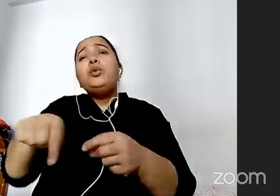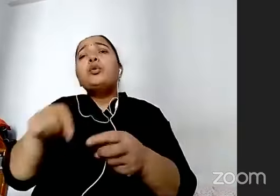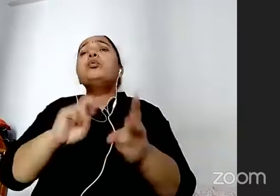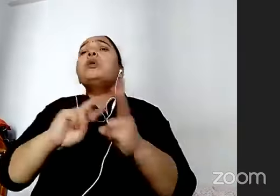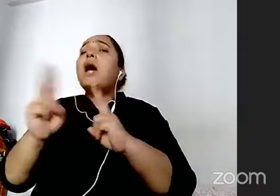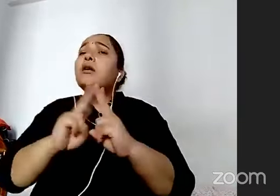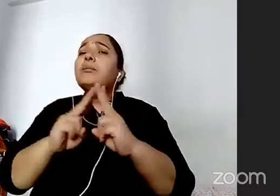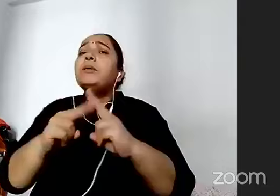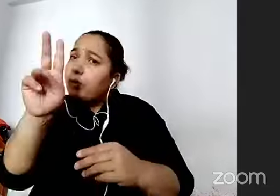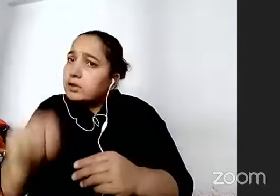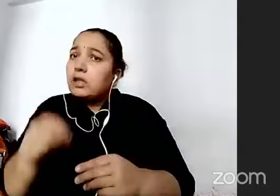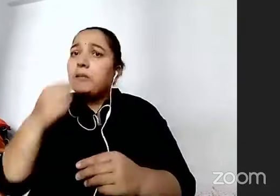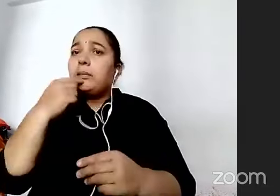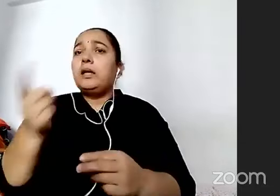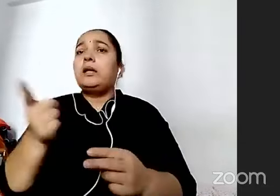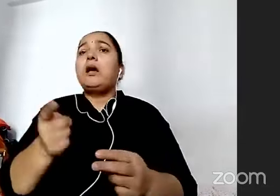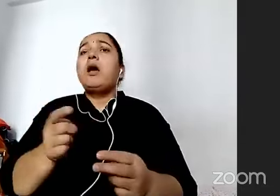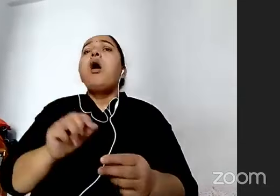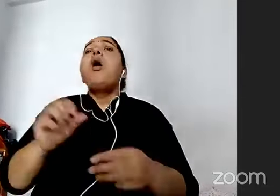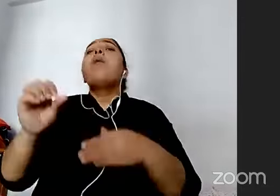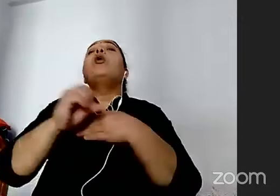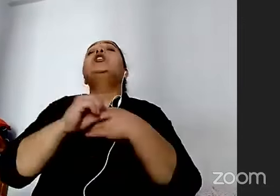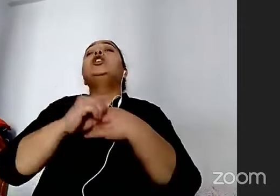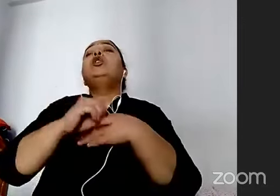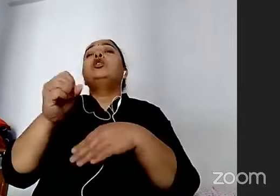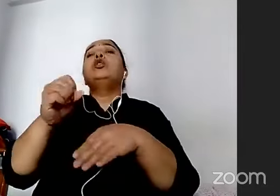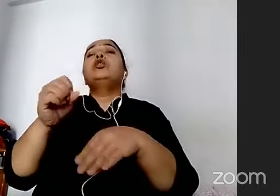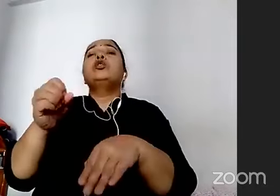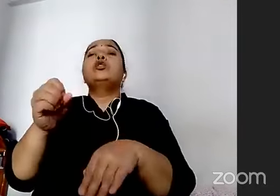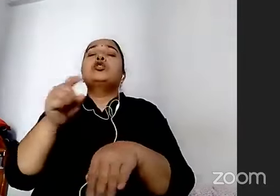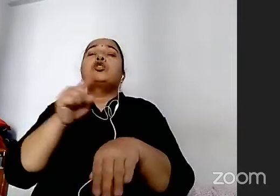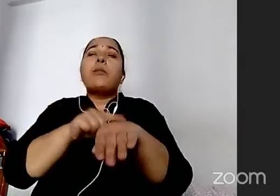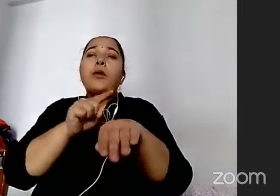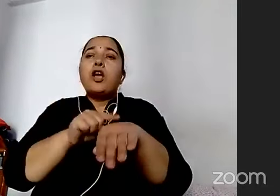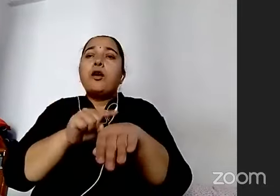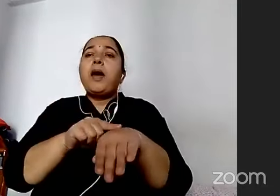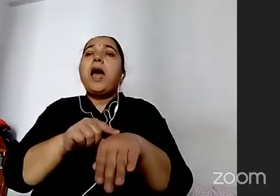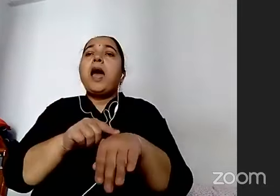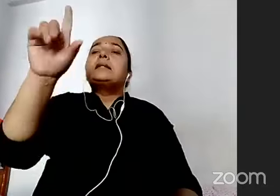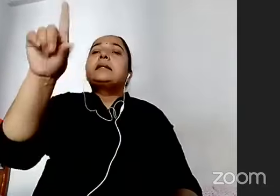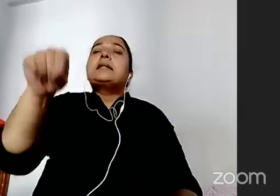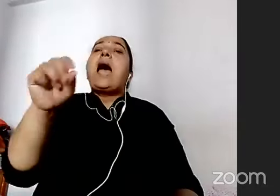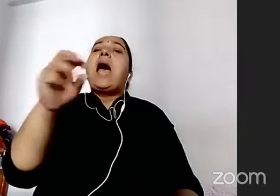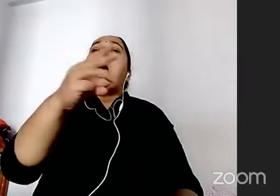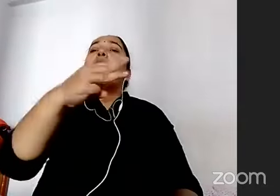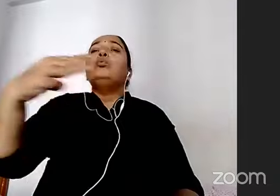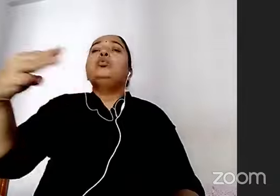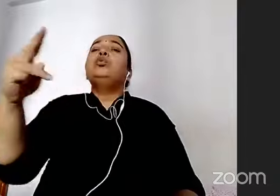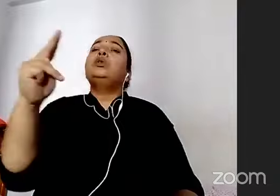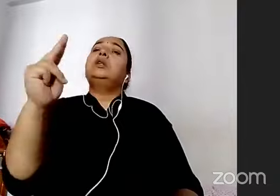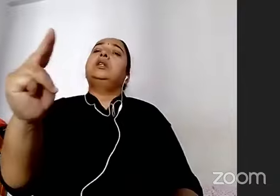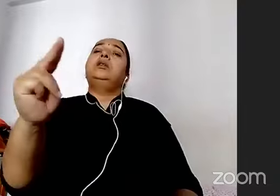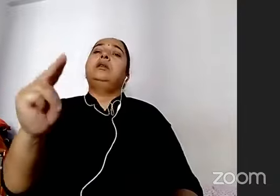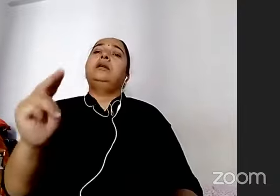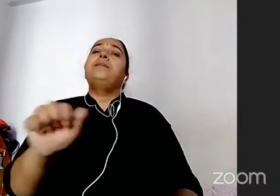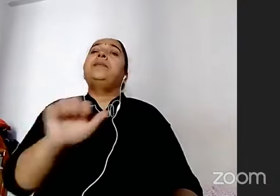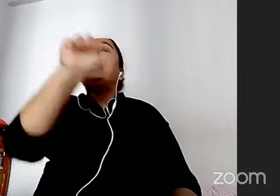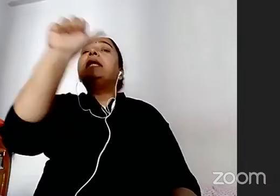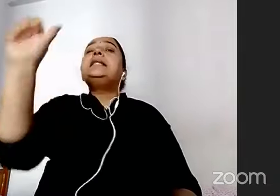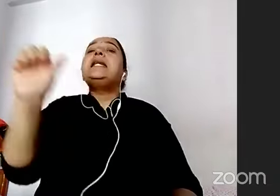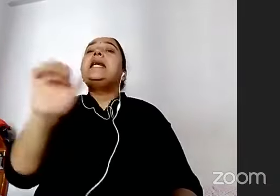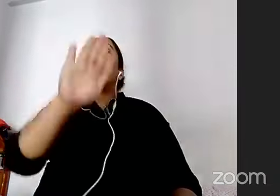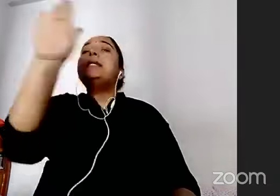पछिल्लो समयमा साउथ एसियाको लागि भनेर एउटा ट्रेनिङ म्यानुअल पनि बनेको छ, तर त्यो ट्रेनिङ म्यानुअल चाहिँ बङ्गलादेशबाट चाहिँ यो वर्ष नै